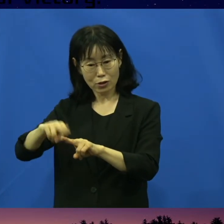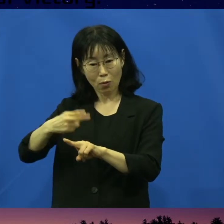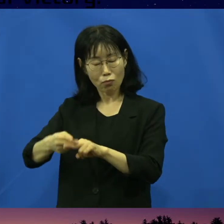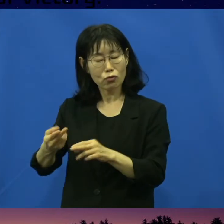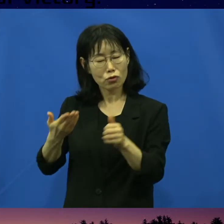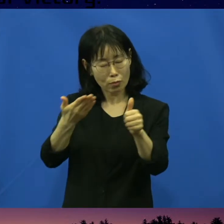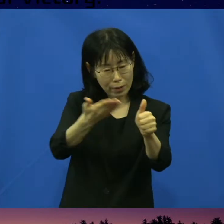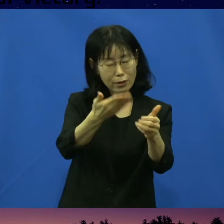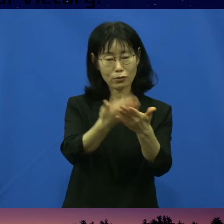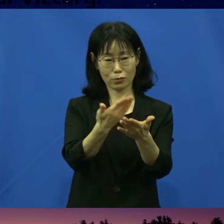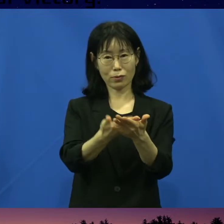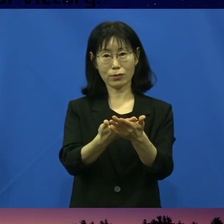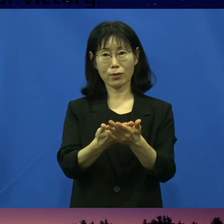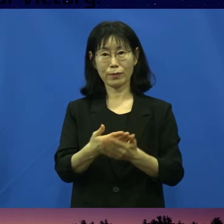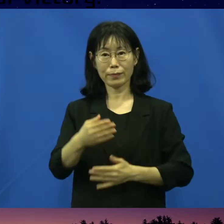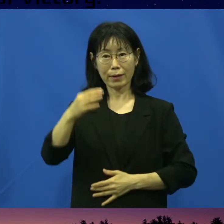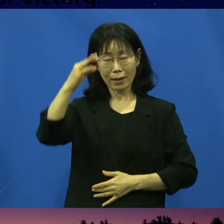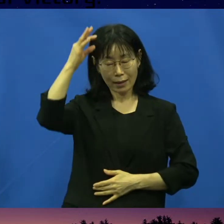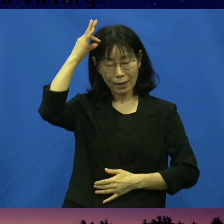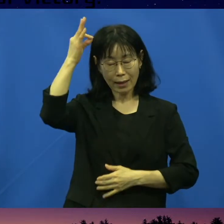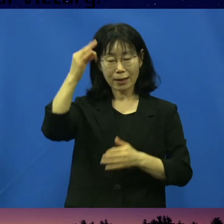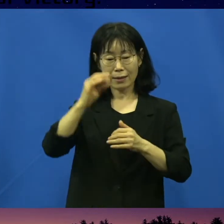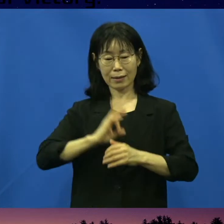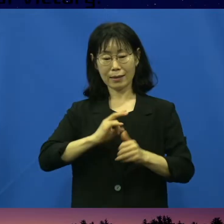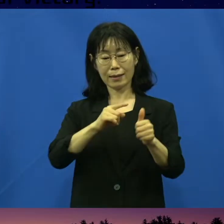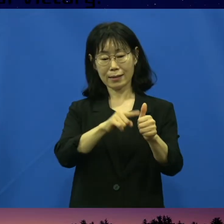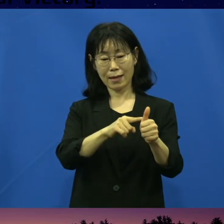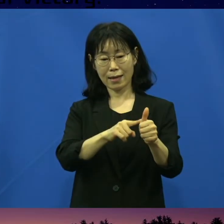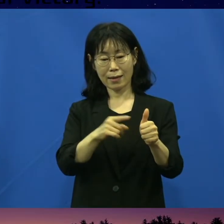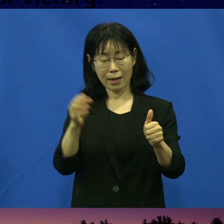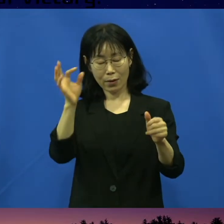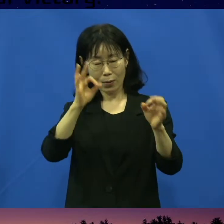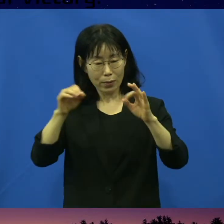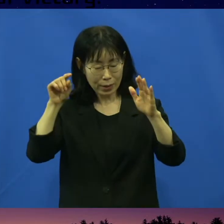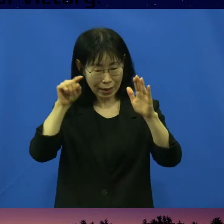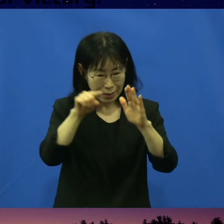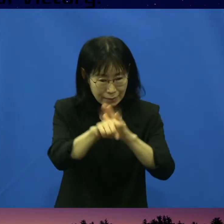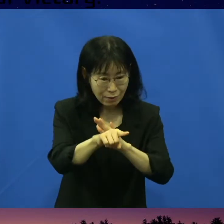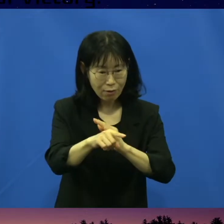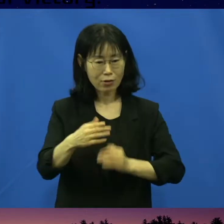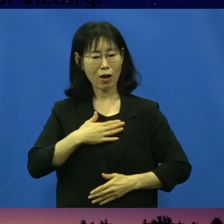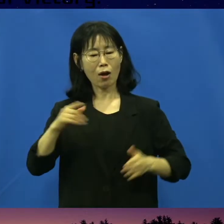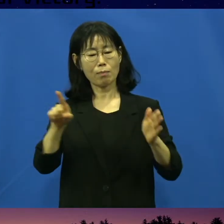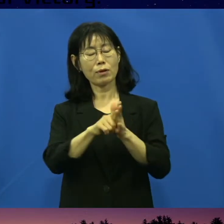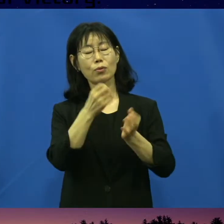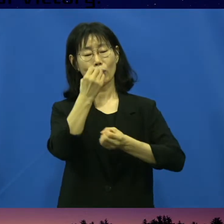여러분, 엘리사에게 와서 이 아람 장관이 공개적으로 신앙을 고백해요.